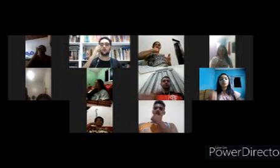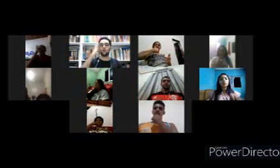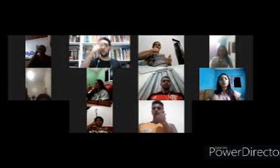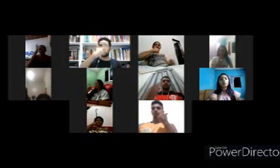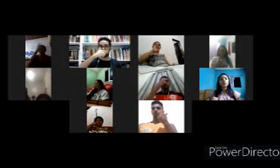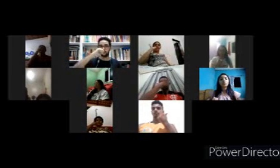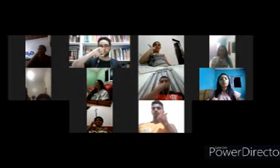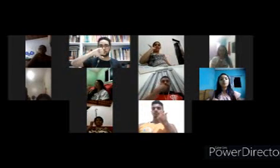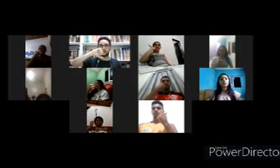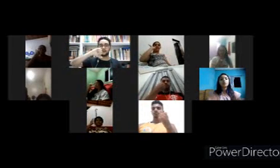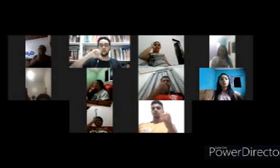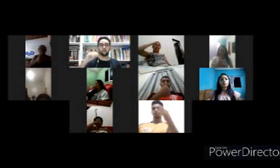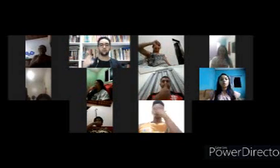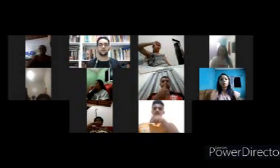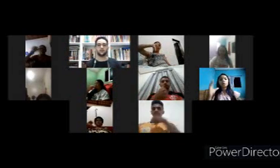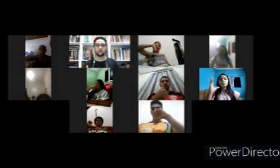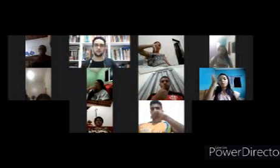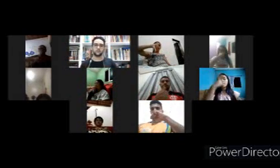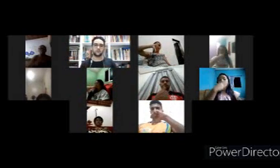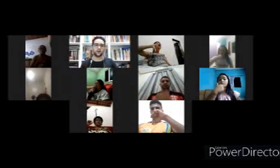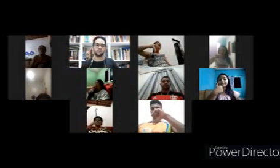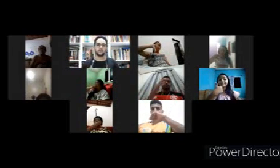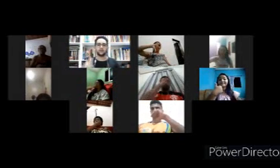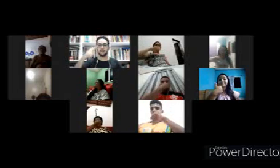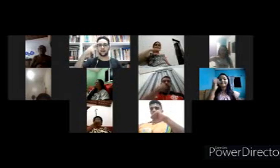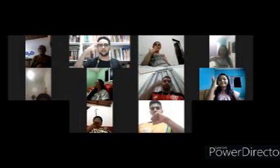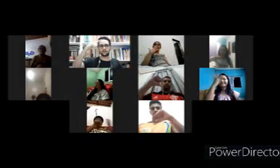ou feio. Tem outro sinal também de feio, que é assim.